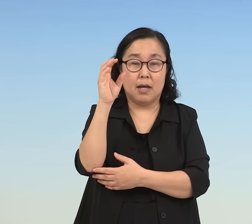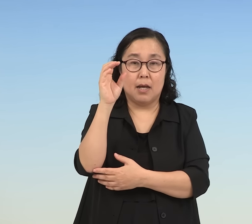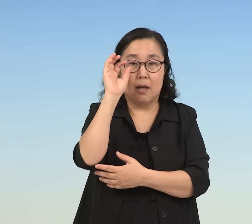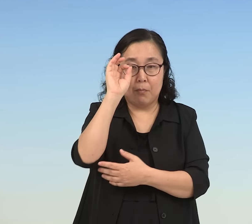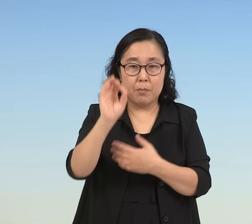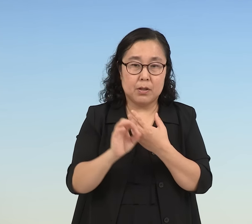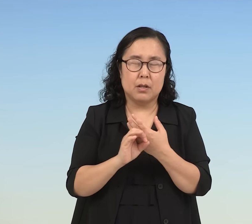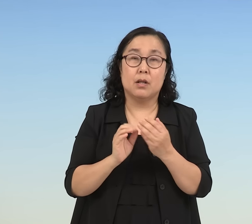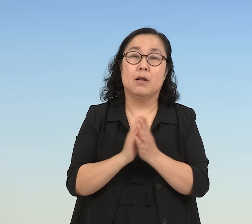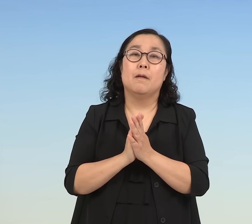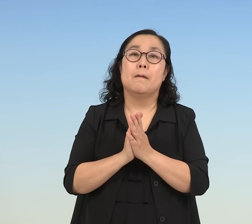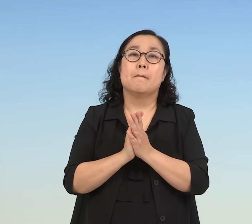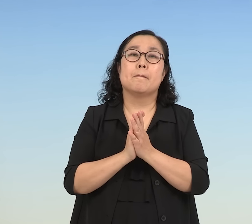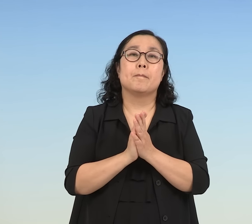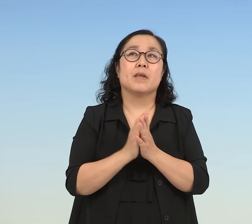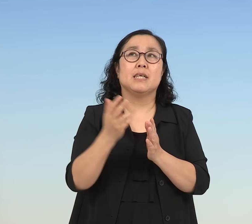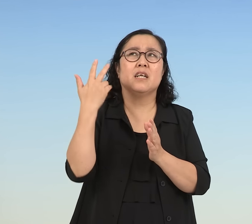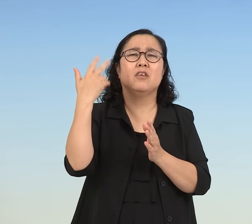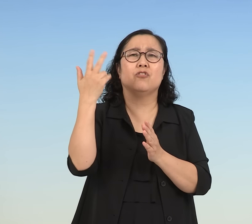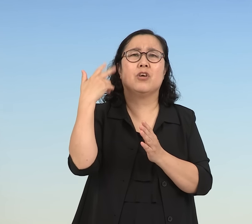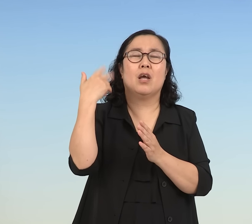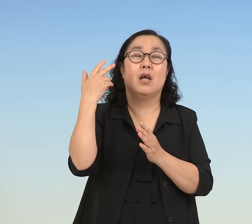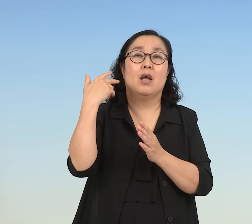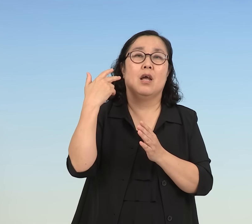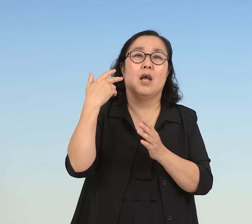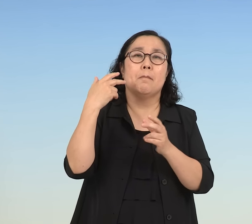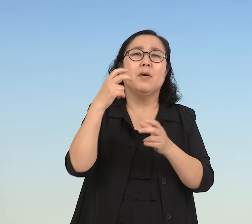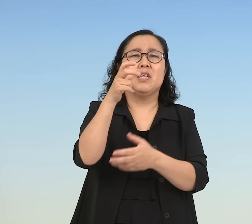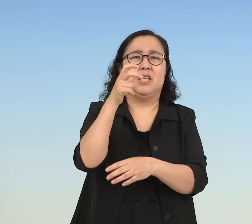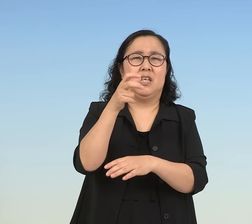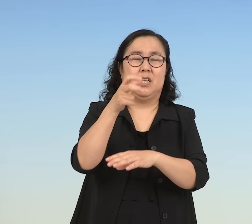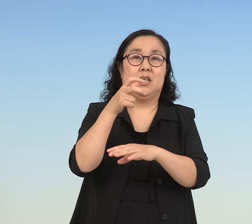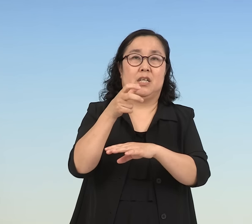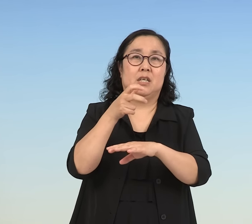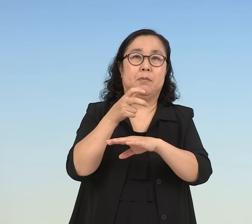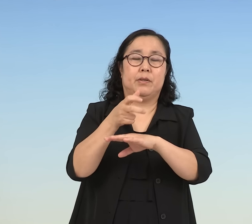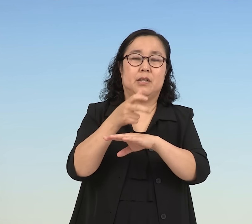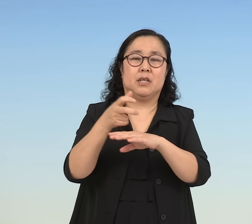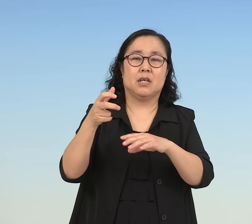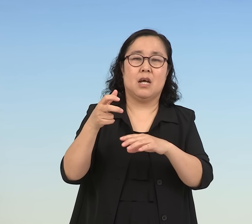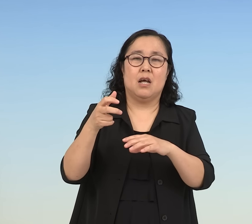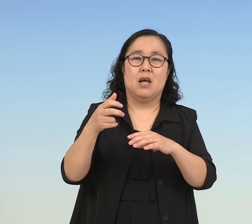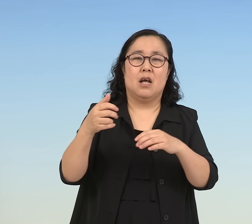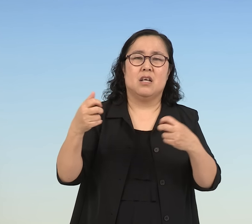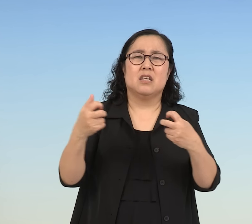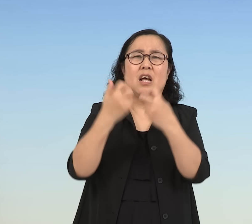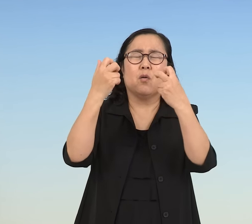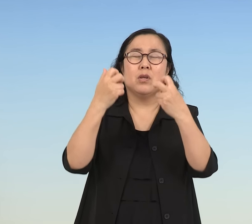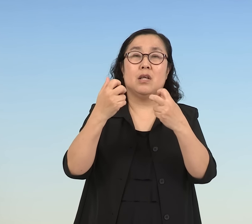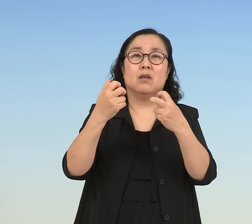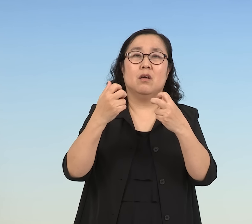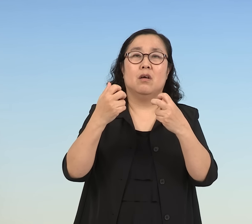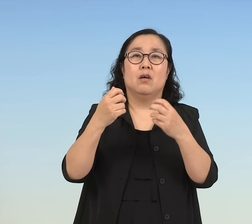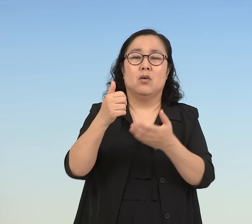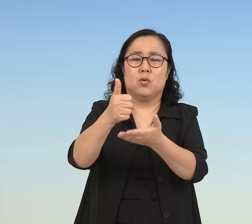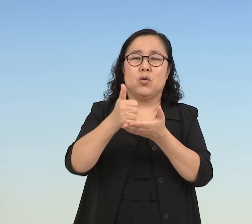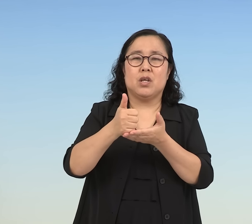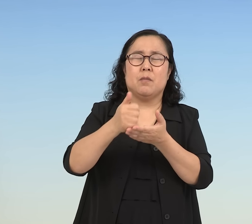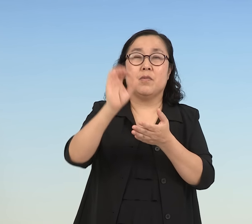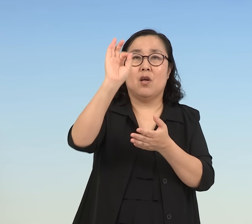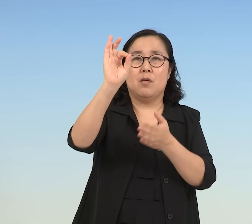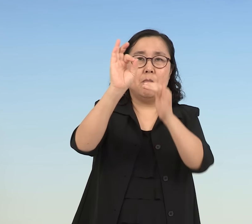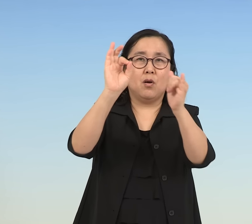참 가슴 아픈 사건이 있었지 않습니까? 지난주에 그 관광버스가 그 사고가 나가지고 승객 10명이 사망하고